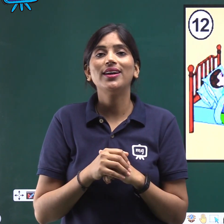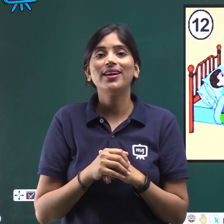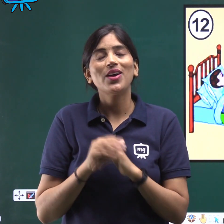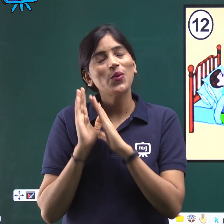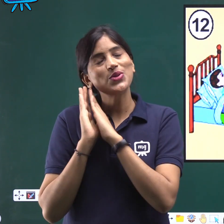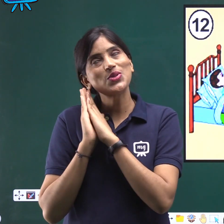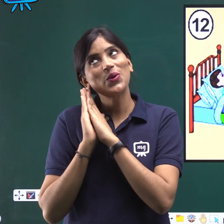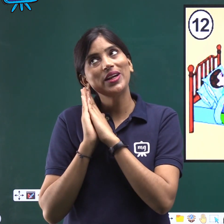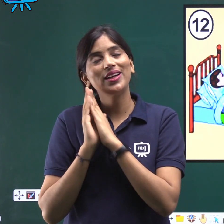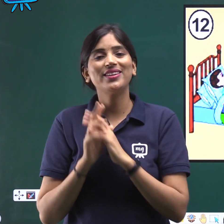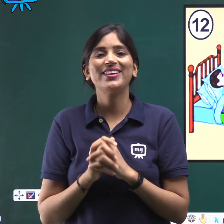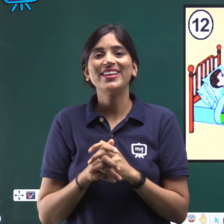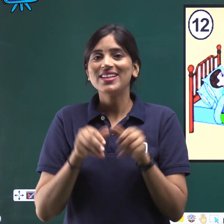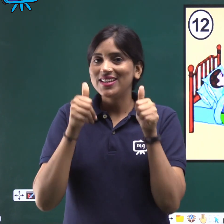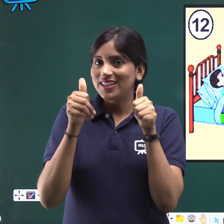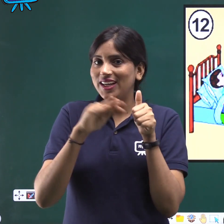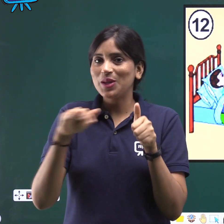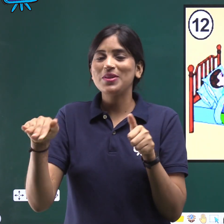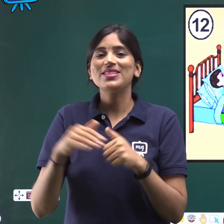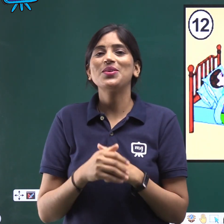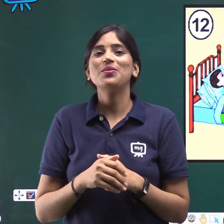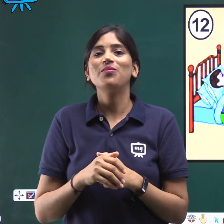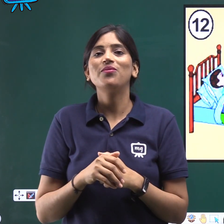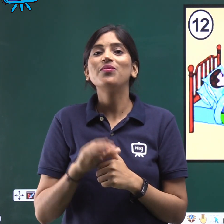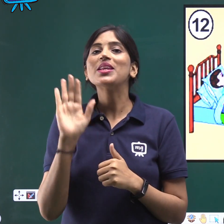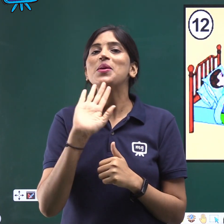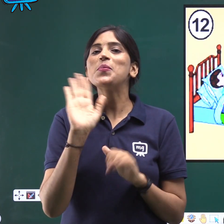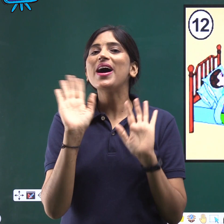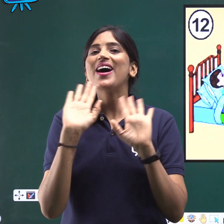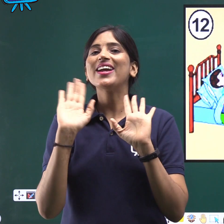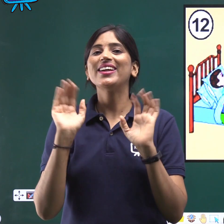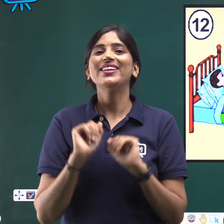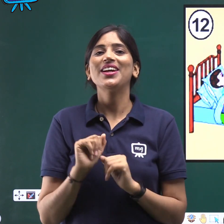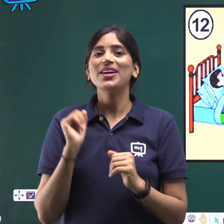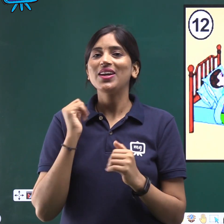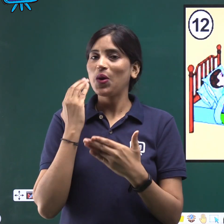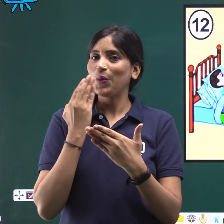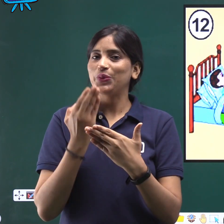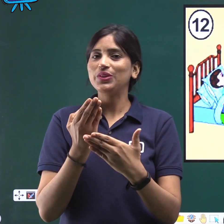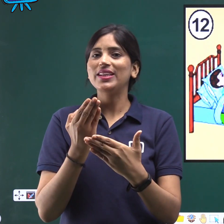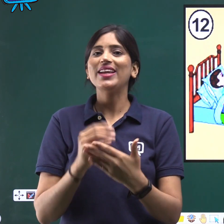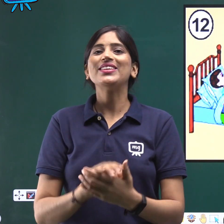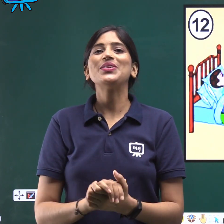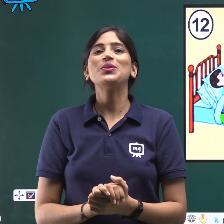और सोएं। ठीक है बच्चों, बाय, थैंक यू।